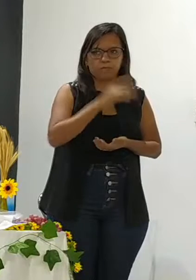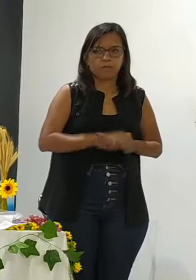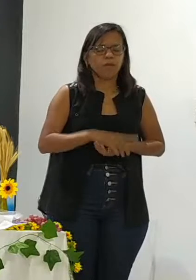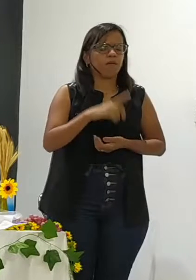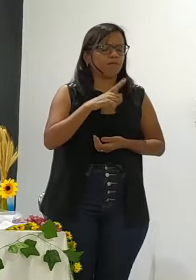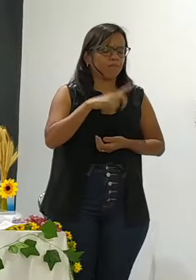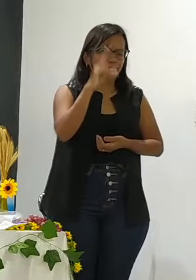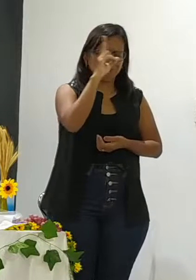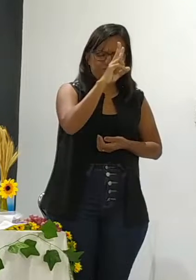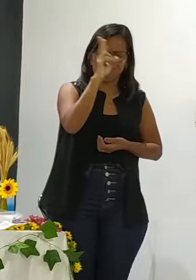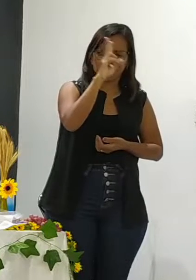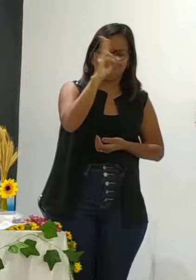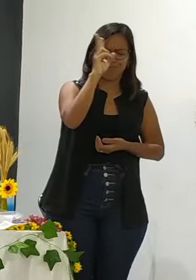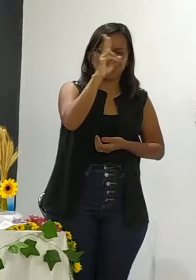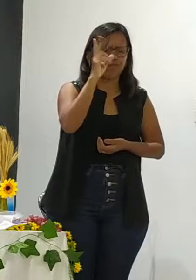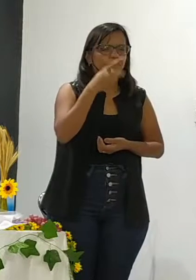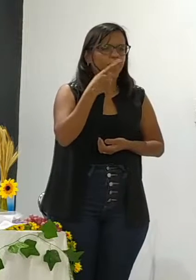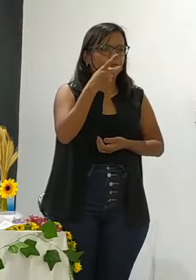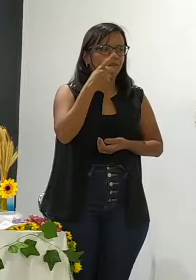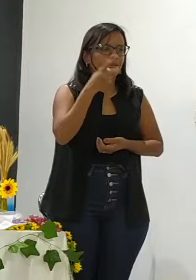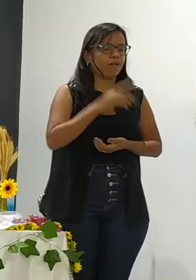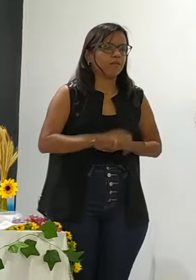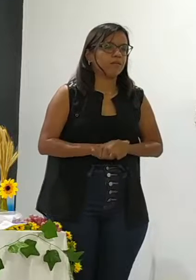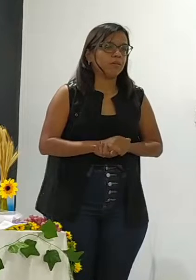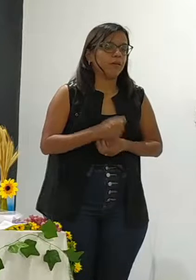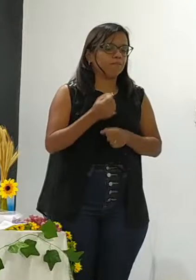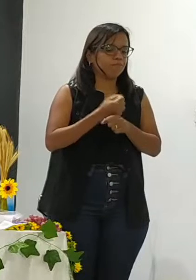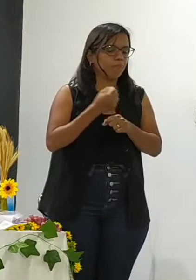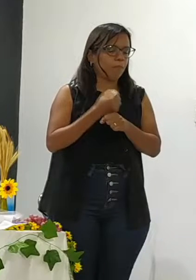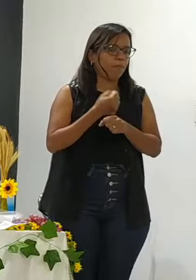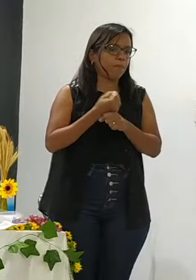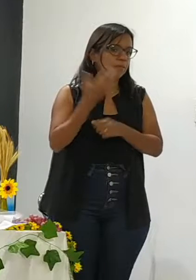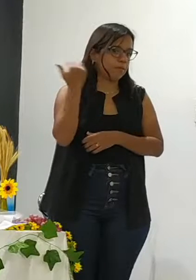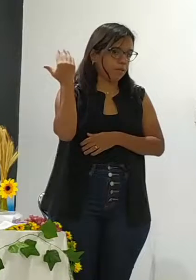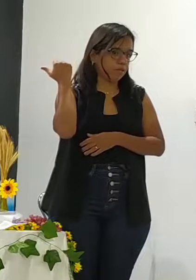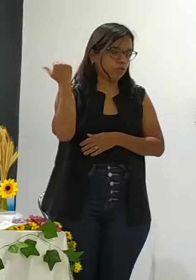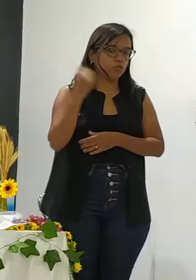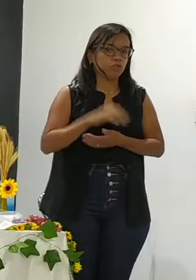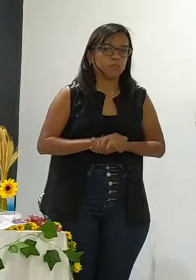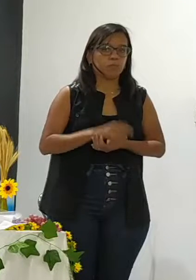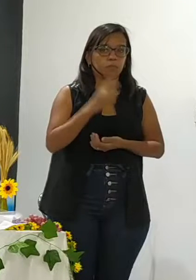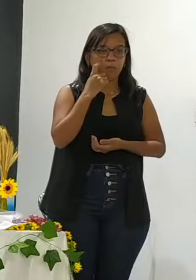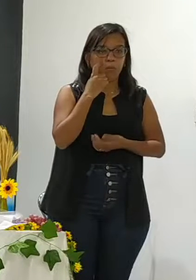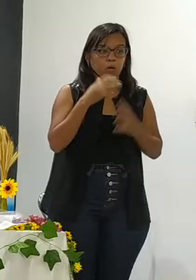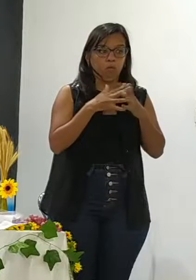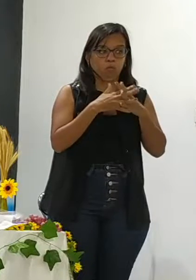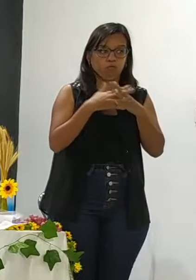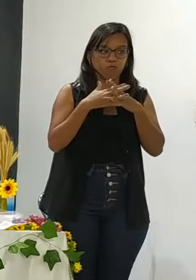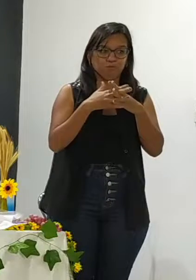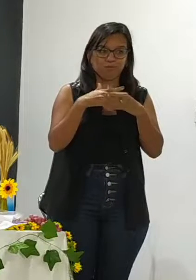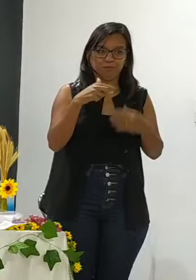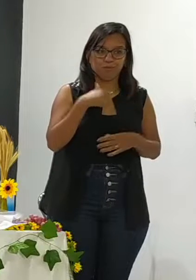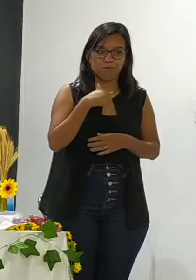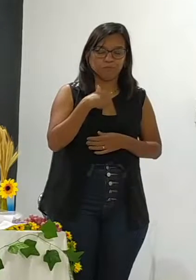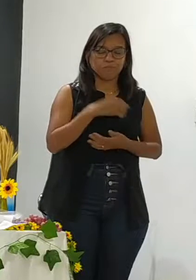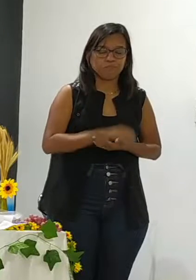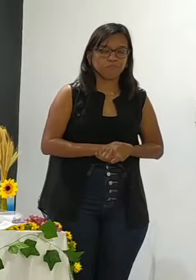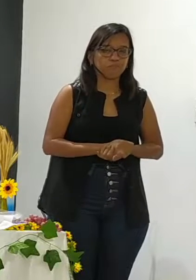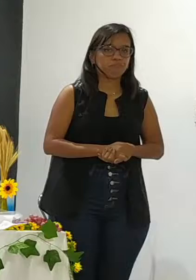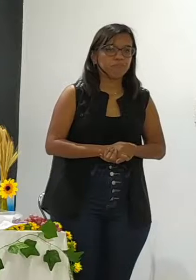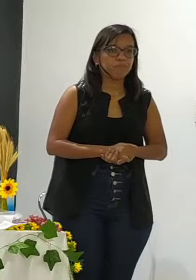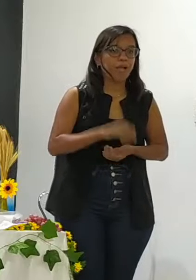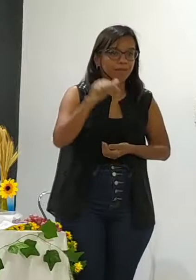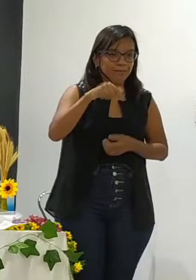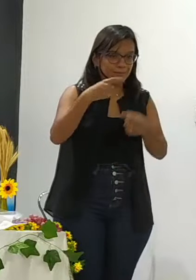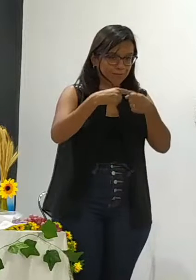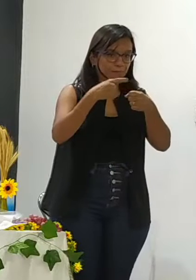muita história para contar. E há muitos anos atrás eu me meti numa confusão aqui, irmãos, no